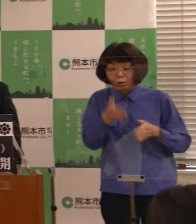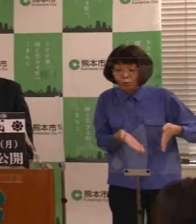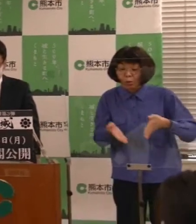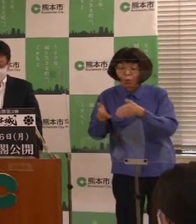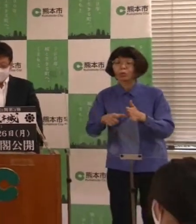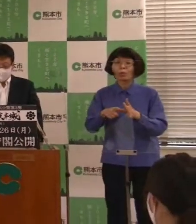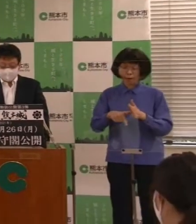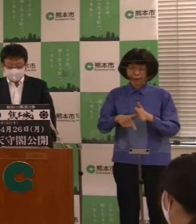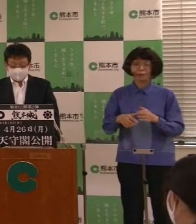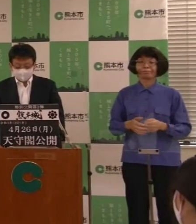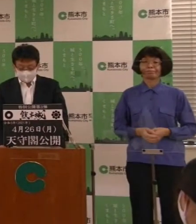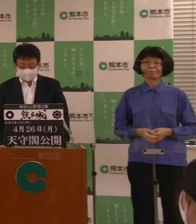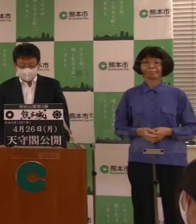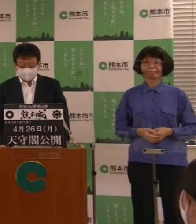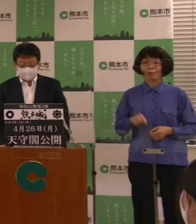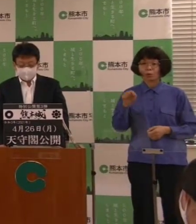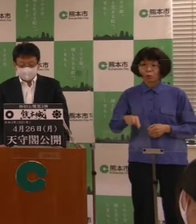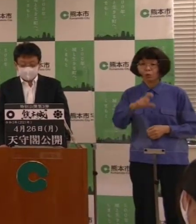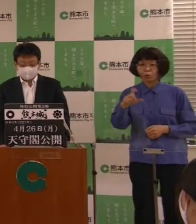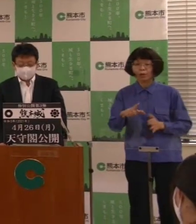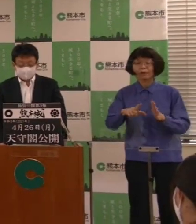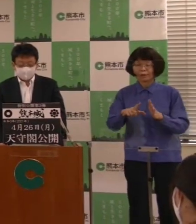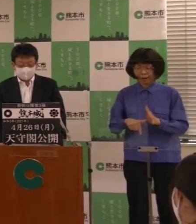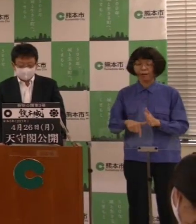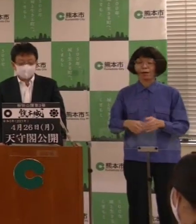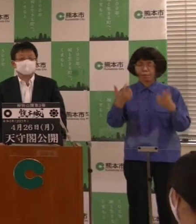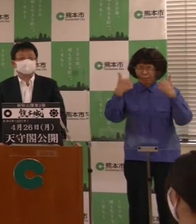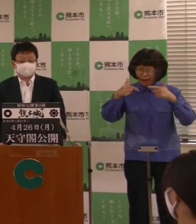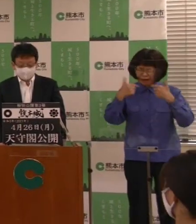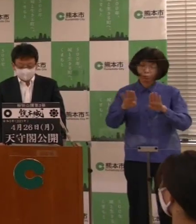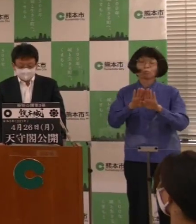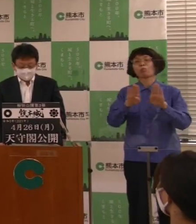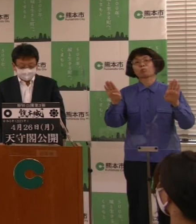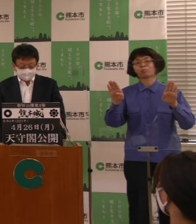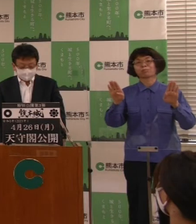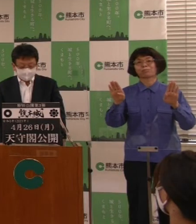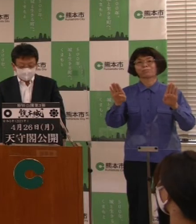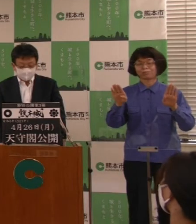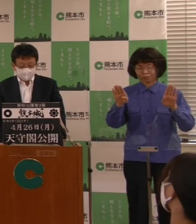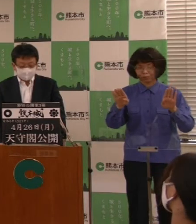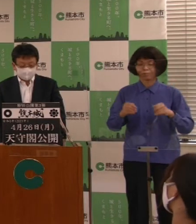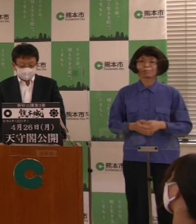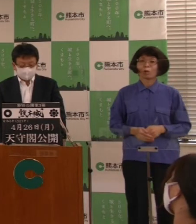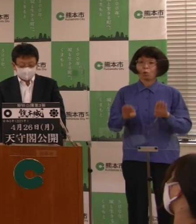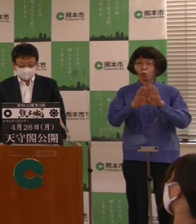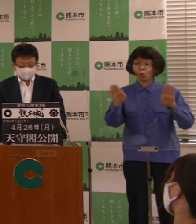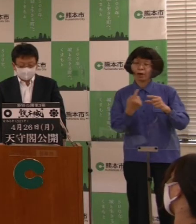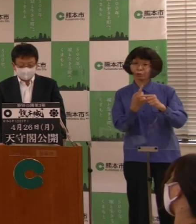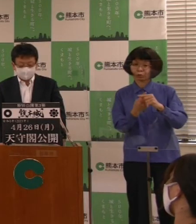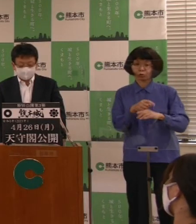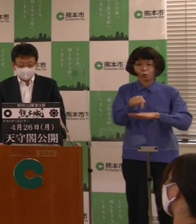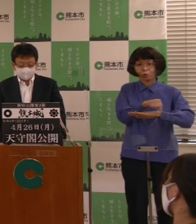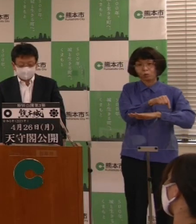ても、同日より、原則として毎日公開をし、公開中の特